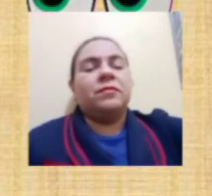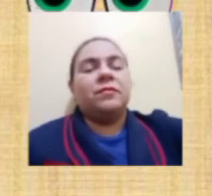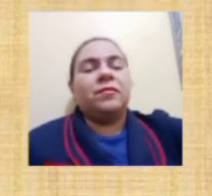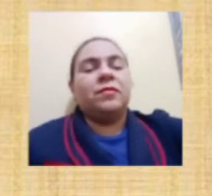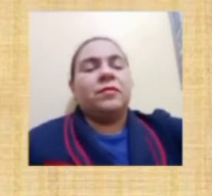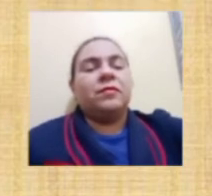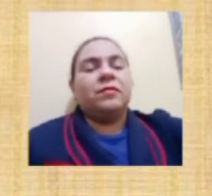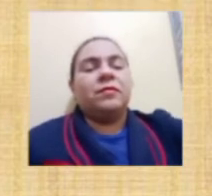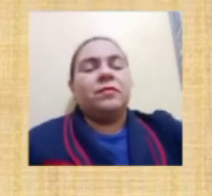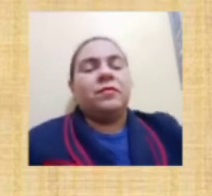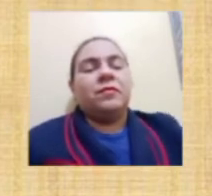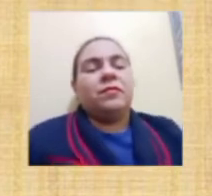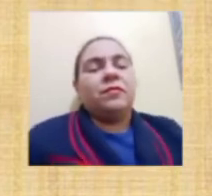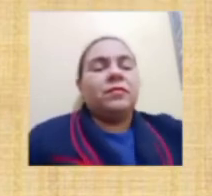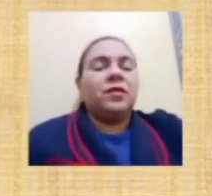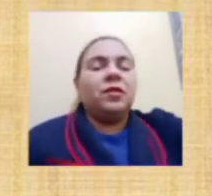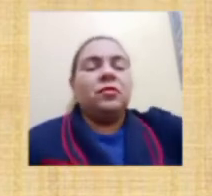minutinho.